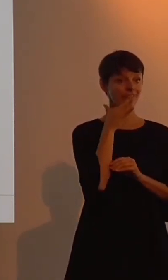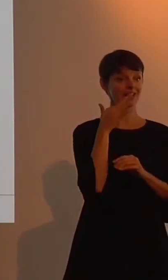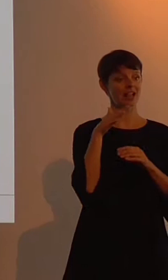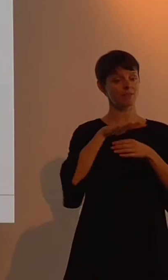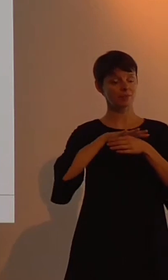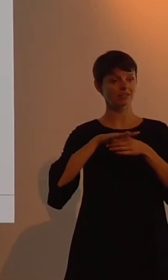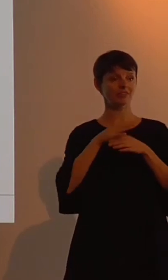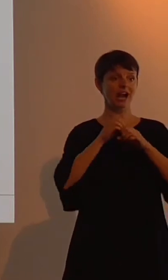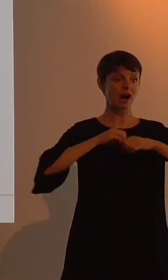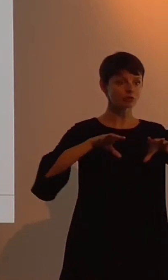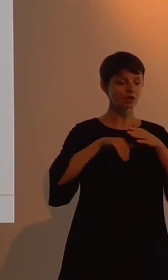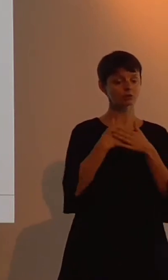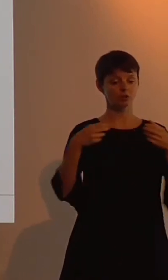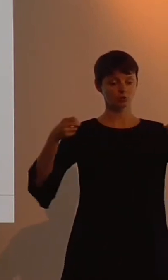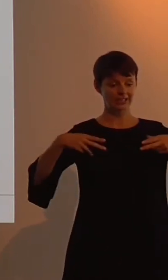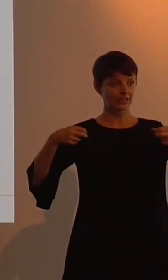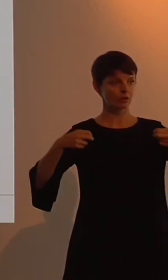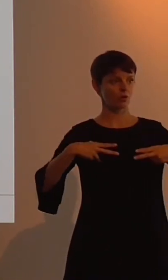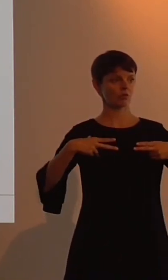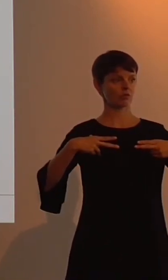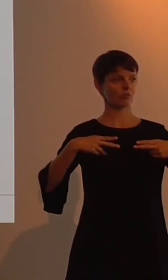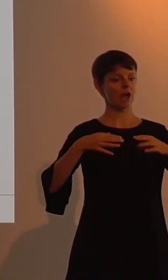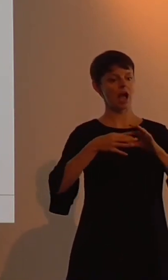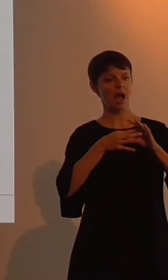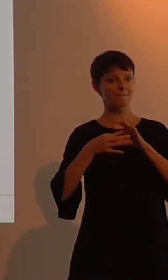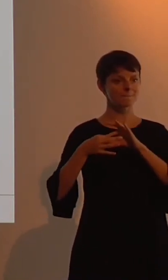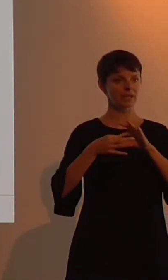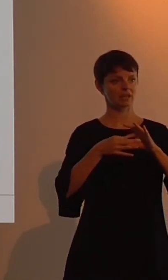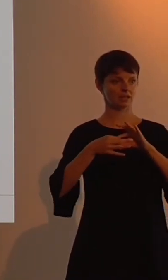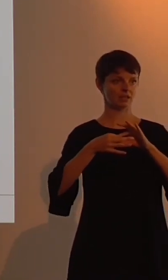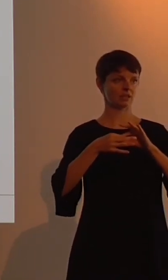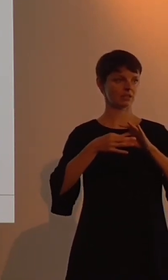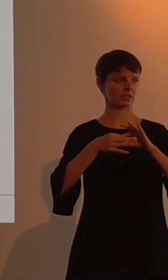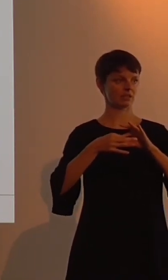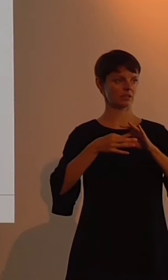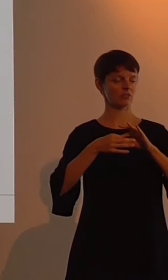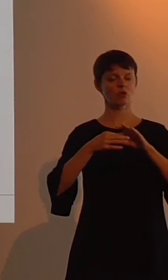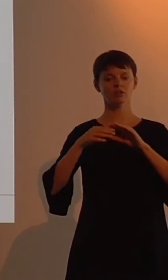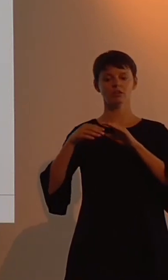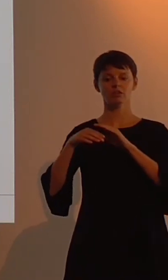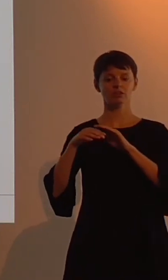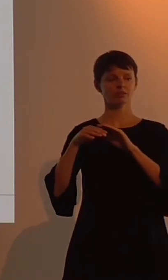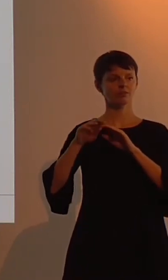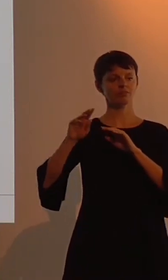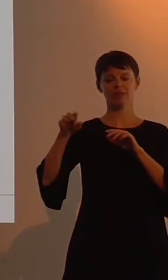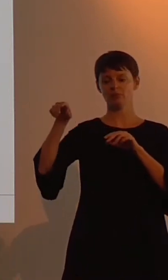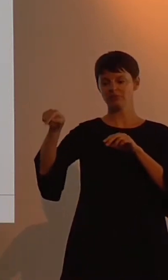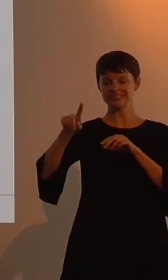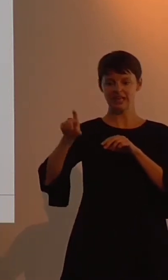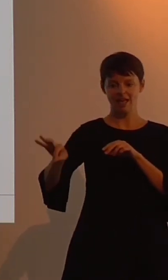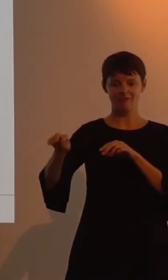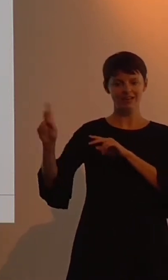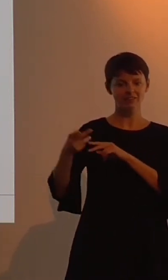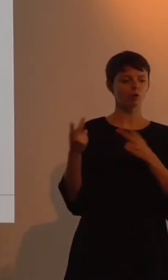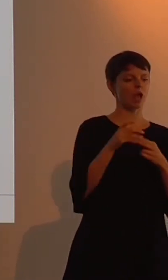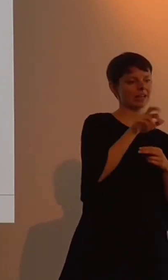wenig Ausstrahlung und das ist Kinderkanal ab. Wir übernehmen das heute schon mal von Phoenix. Wir haben gemeinsam mit der AG, aber